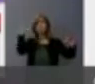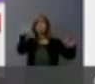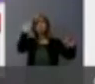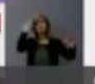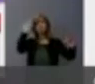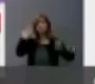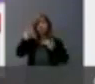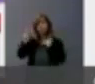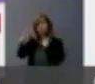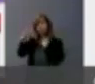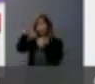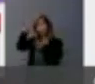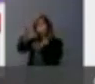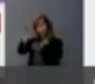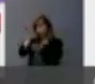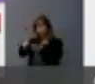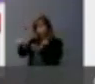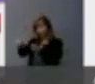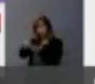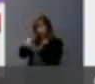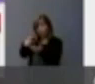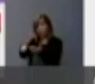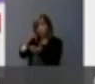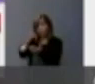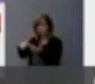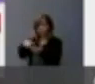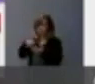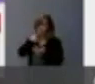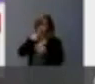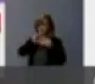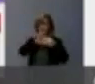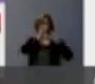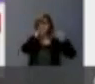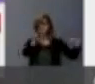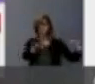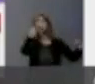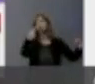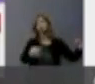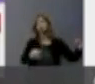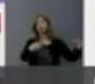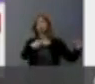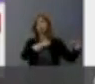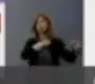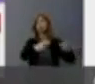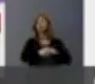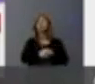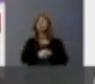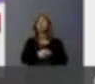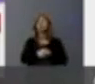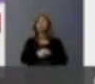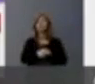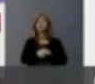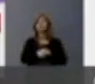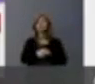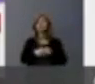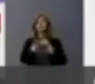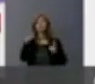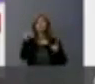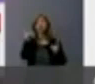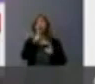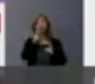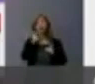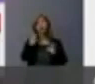allarmante di dimensionare la la la di amici saieva in peccò